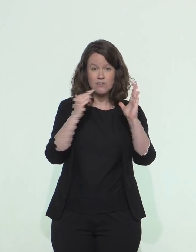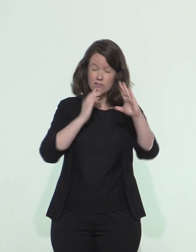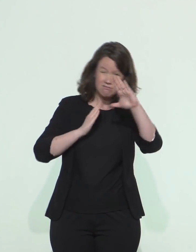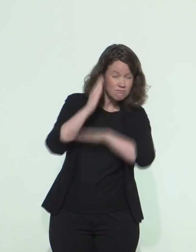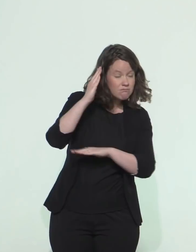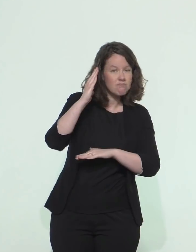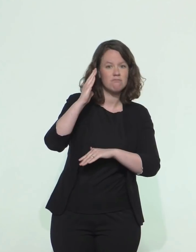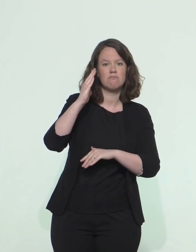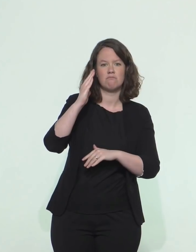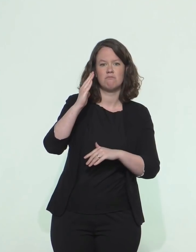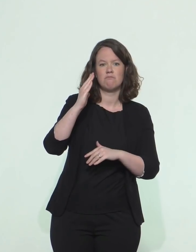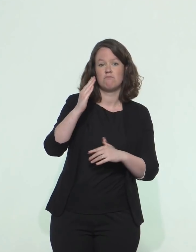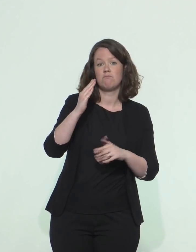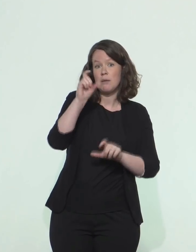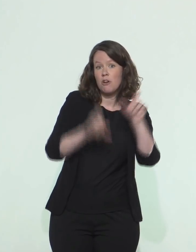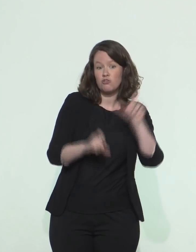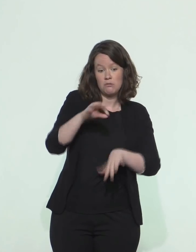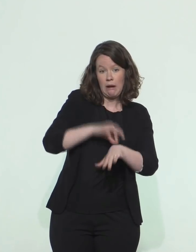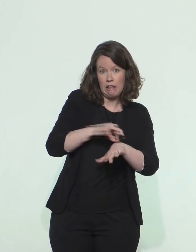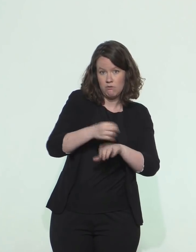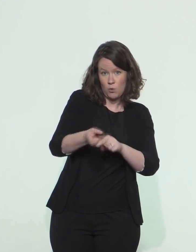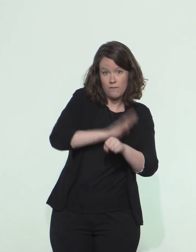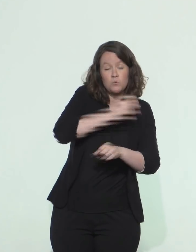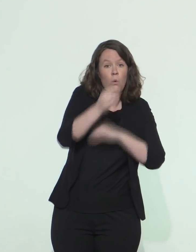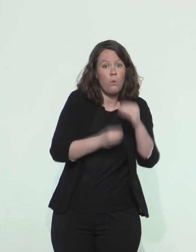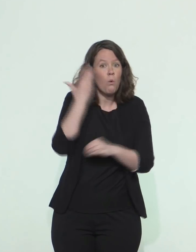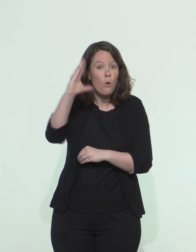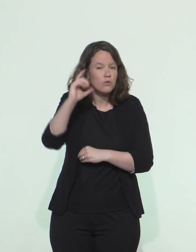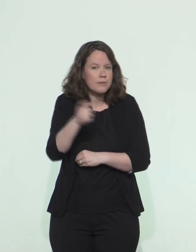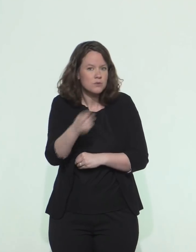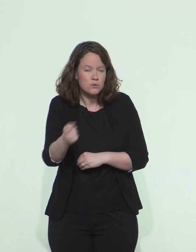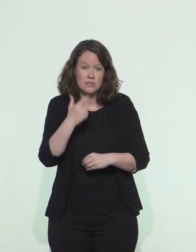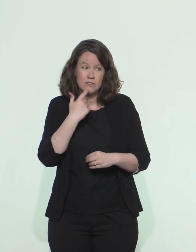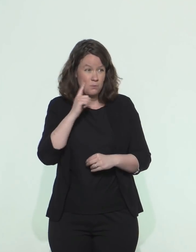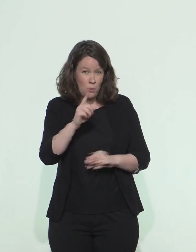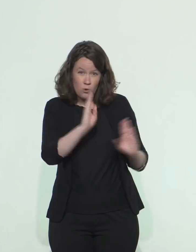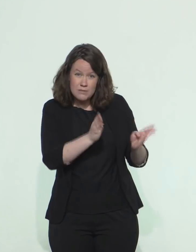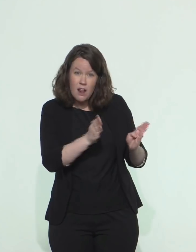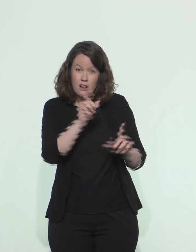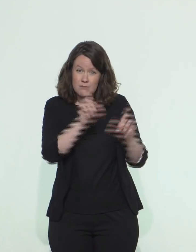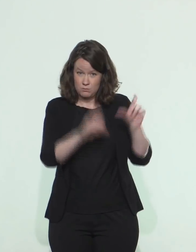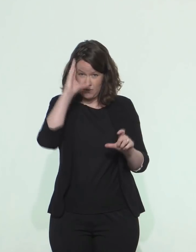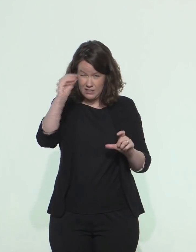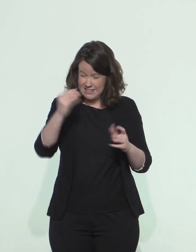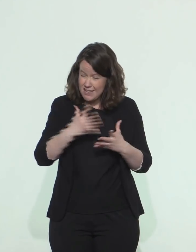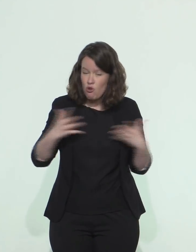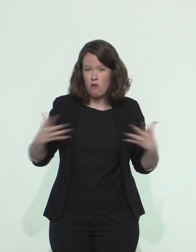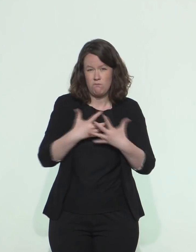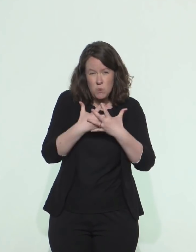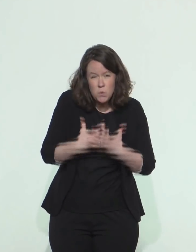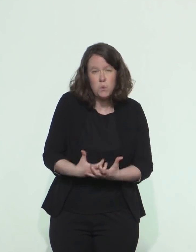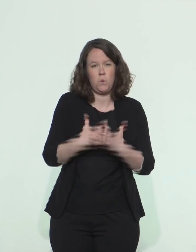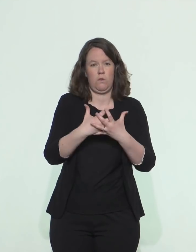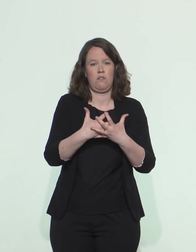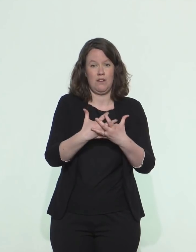des malades atteints de Covid comme des malades atteints d'autres affections. C'est un poids pour l'hôpital, mais c'est surtout une difficulté pour une prise en